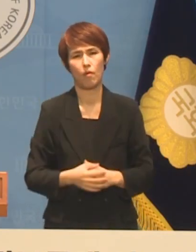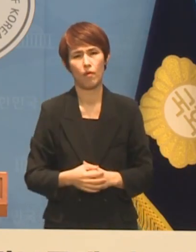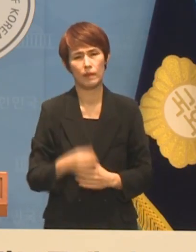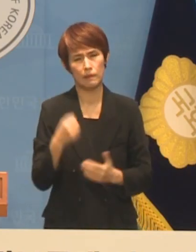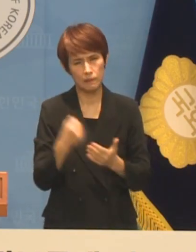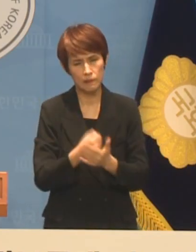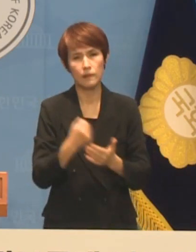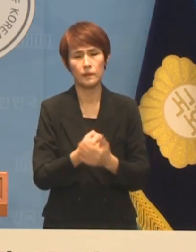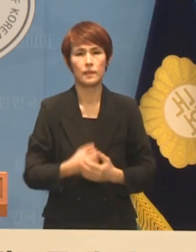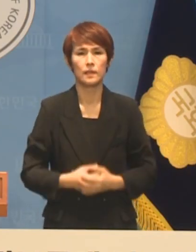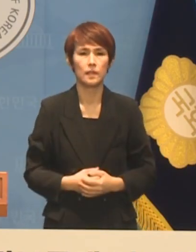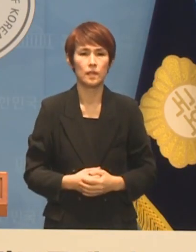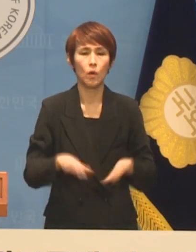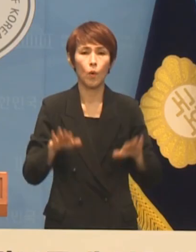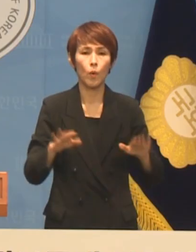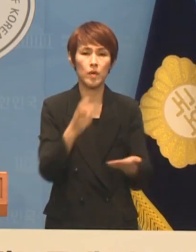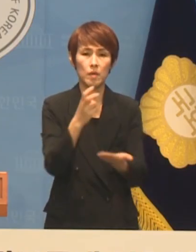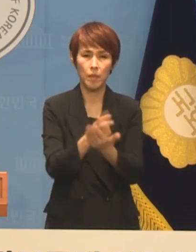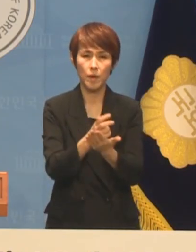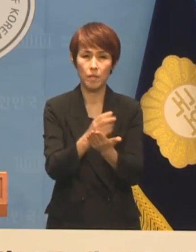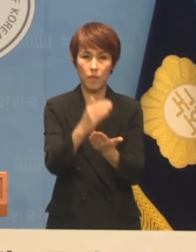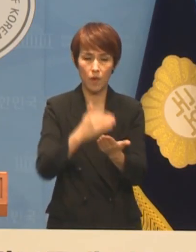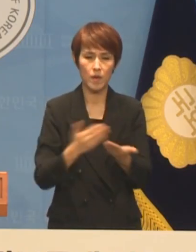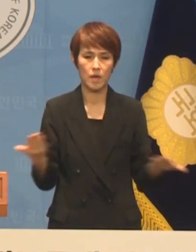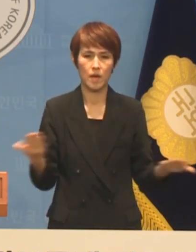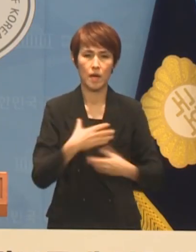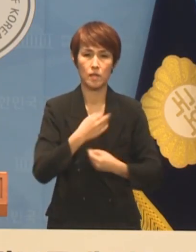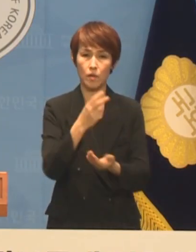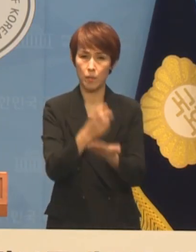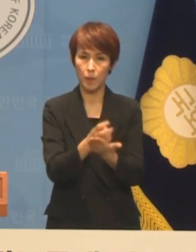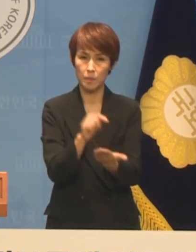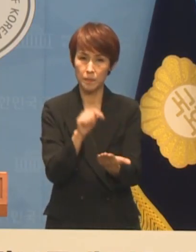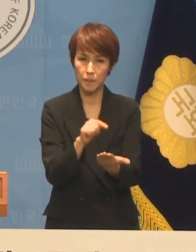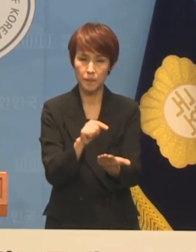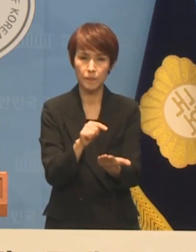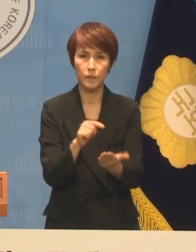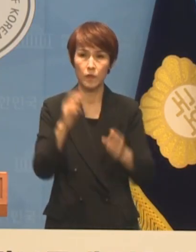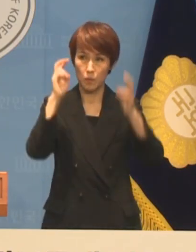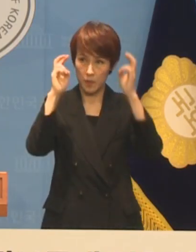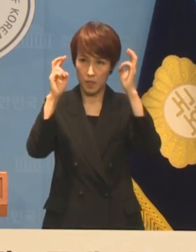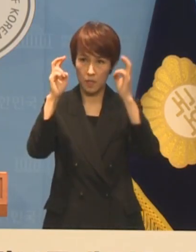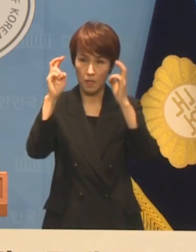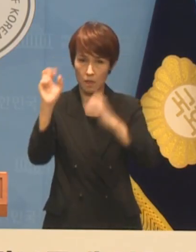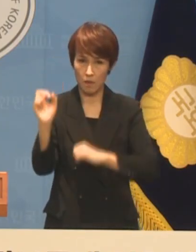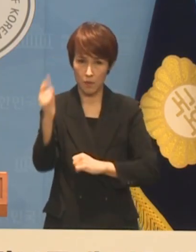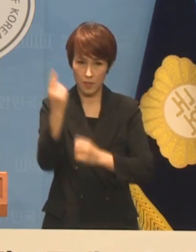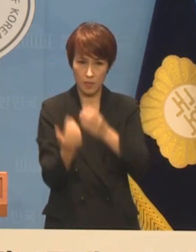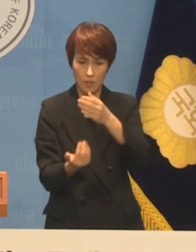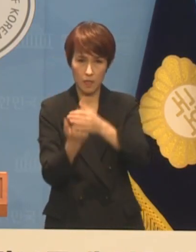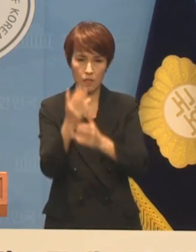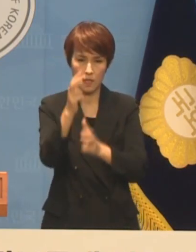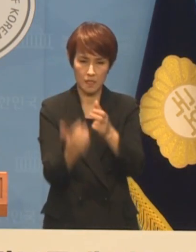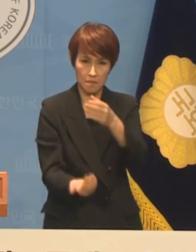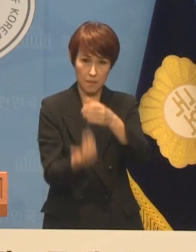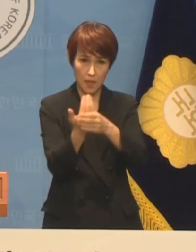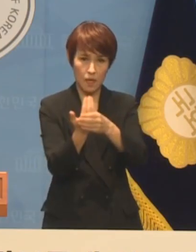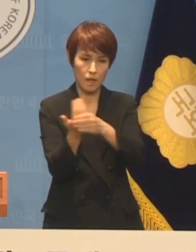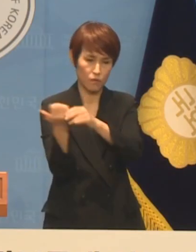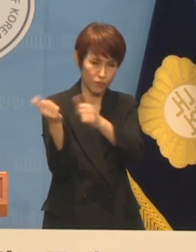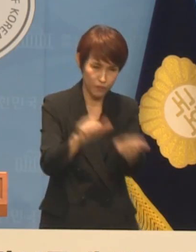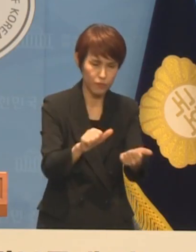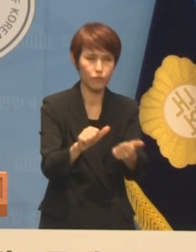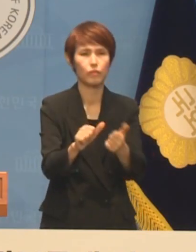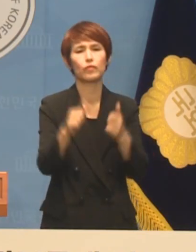없습니다. 오늘 발의하는 직업안전법은 기업에 의해 발생하는 산재 사망을 줄이고